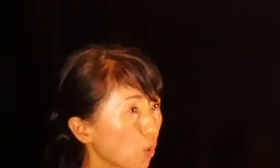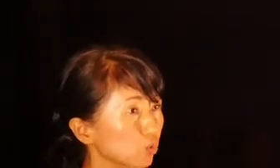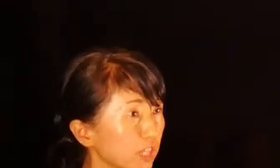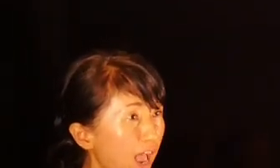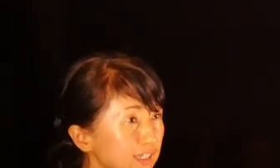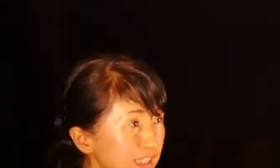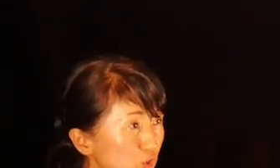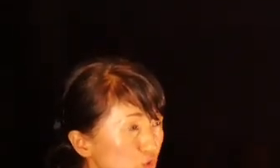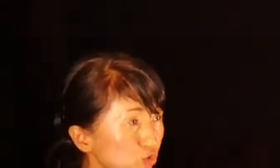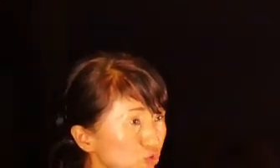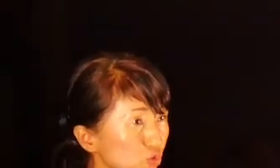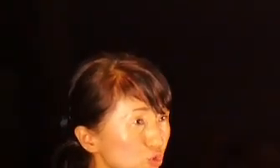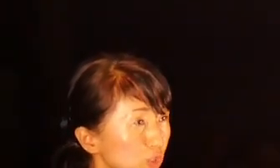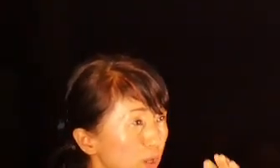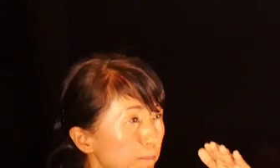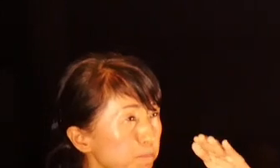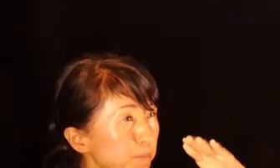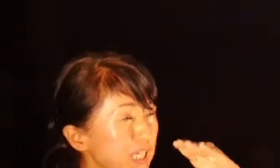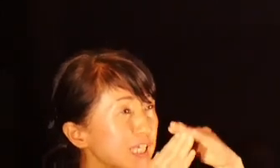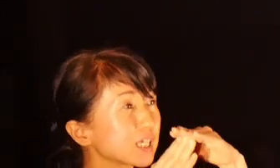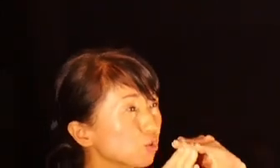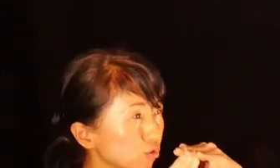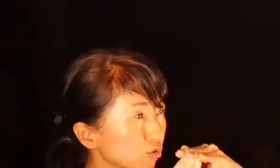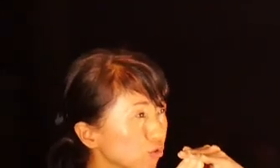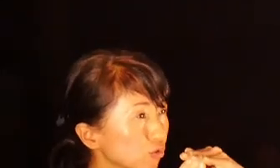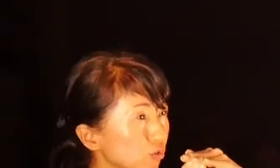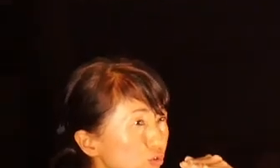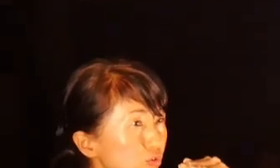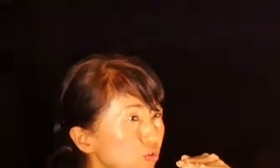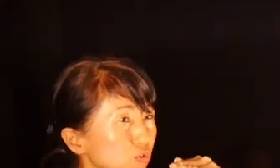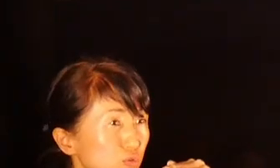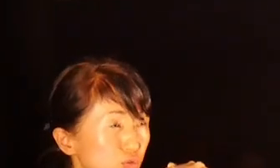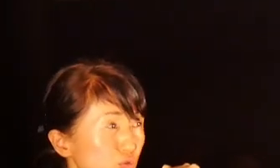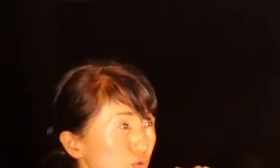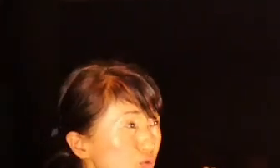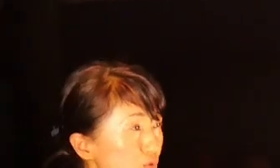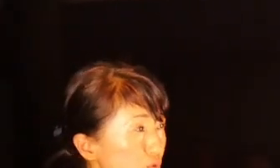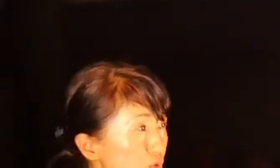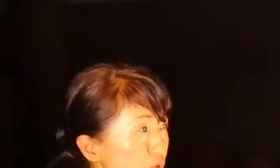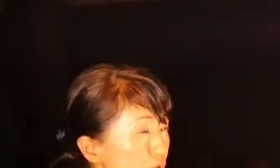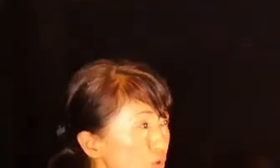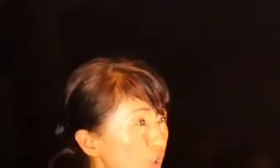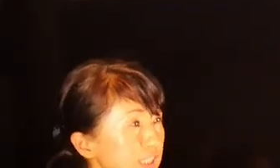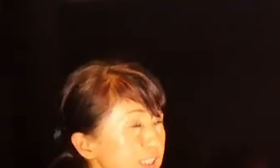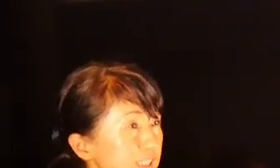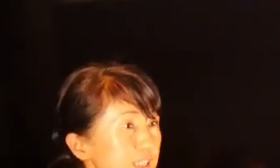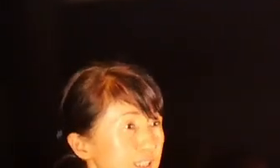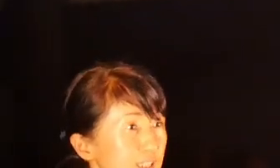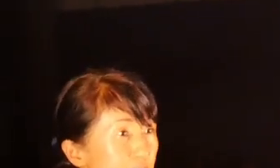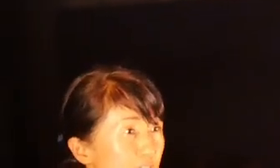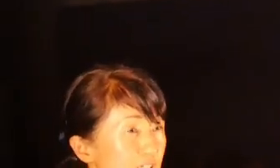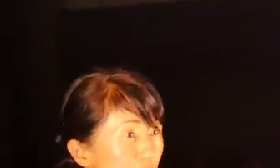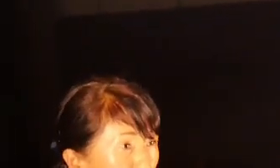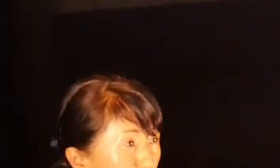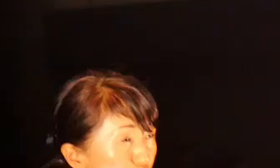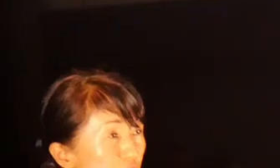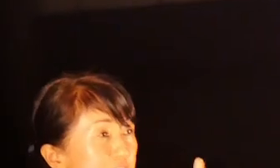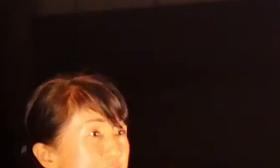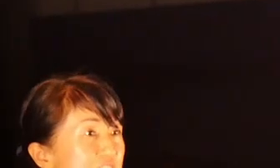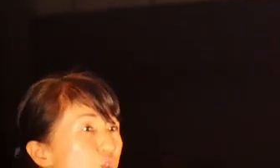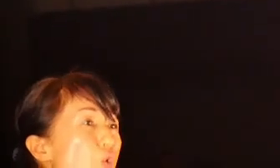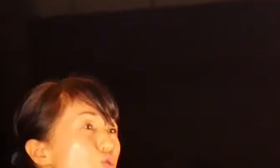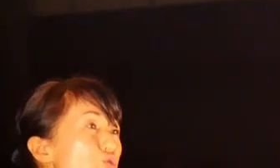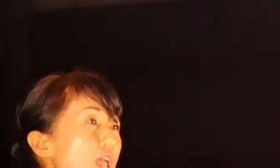番高いピークはどれぐらいの人か。年収1億円程度、おかしく